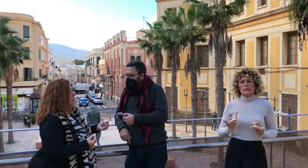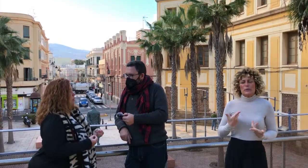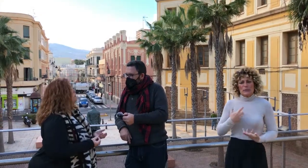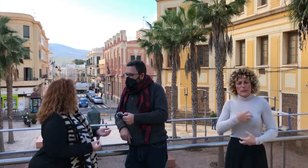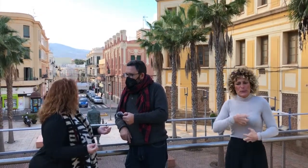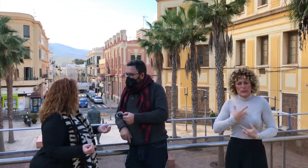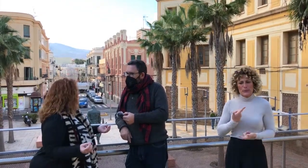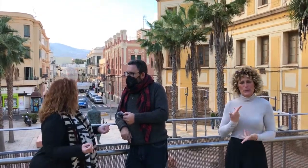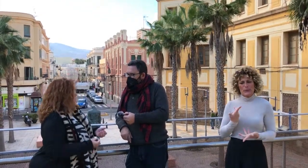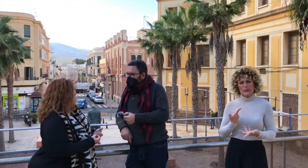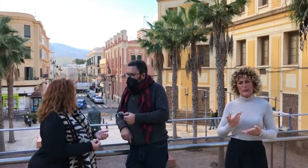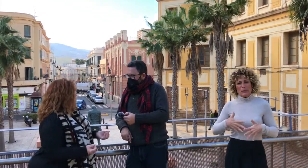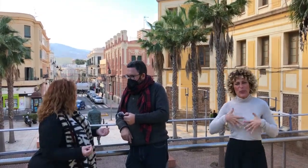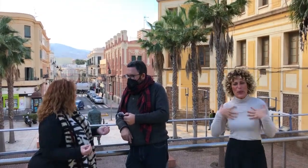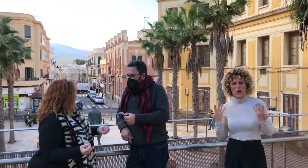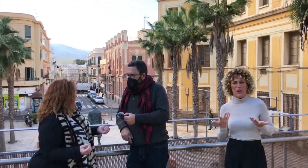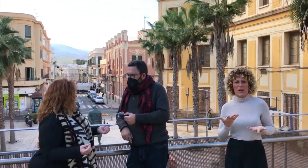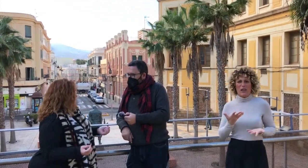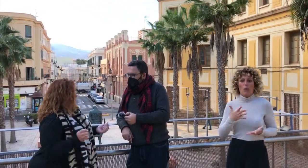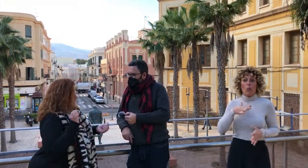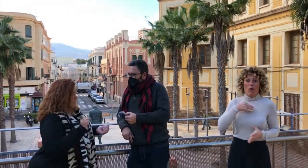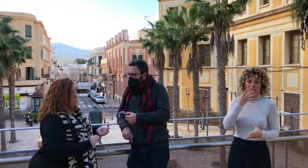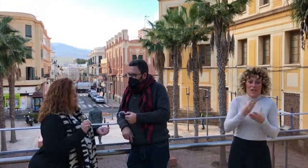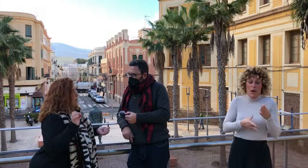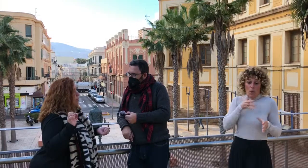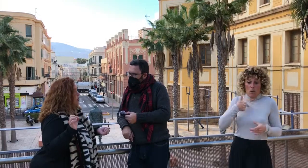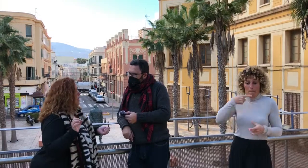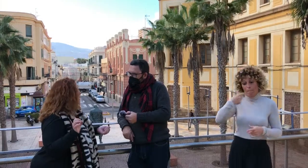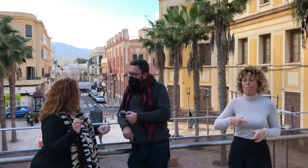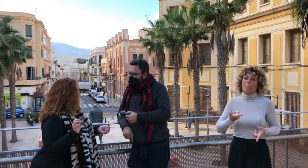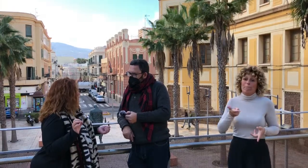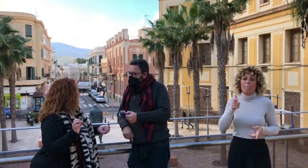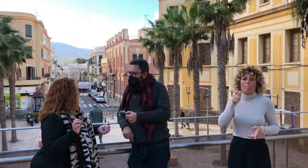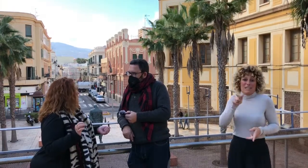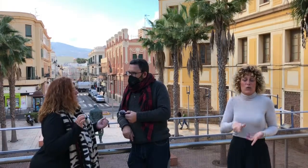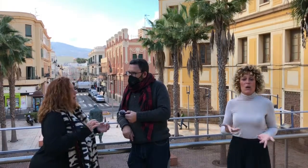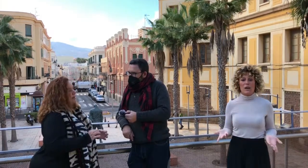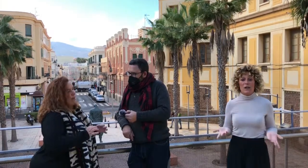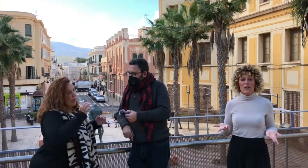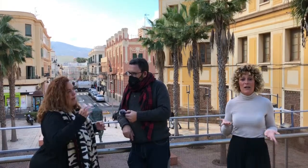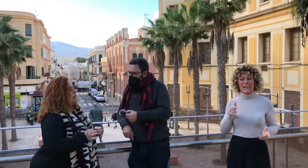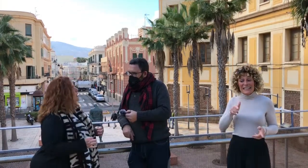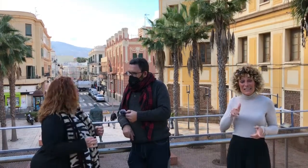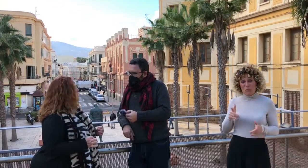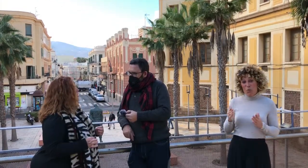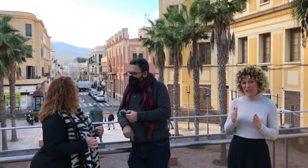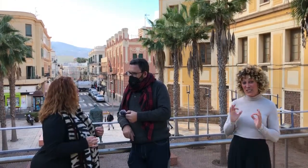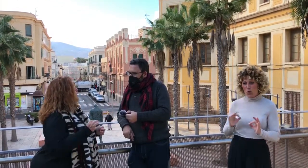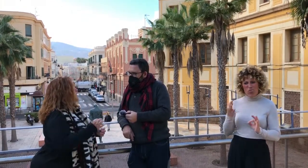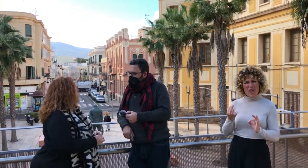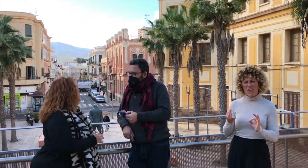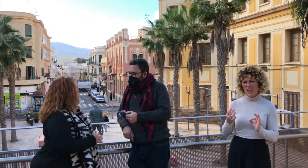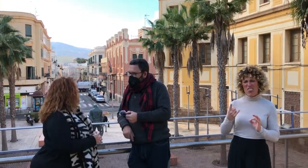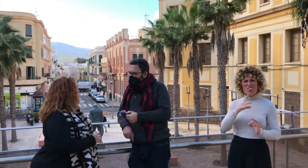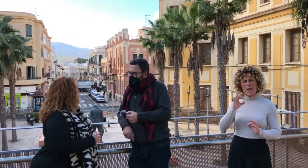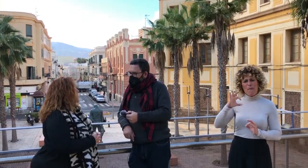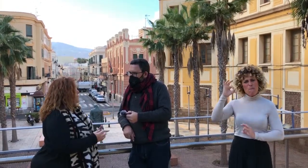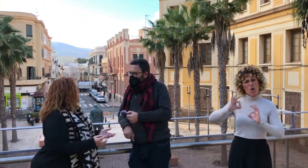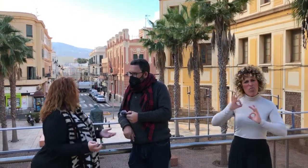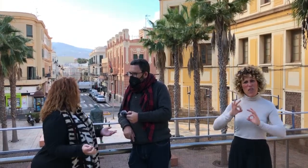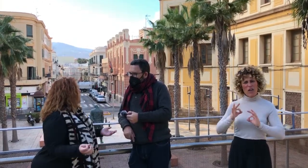y puede fallar, porque eres una persona. Y en un momento concreto tienes que estar al 100% y si tienes un